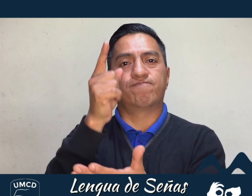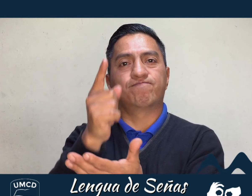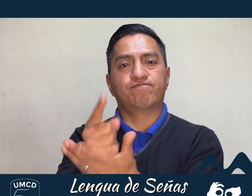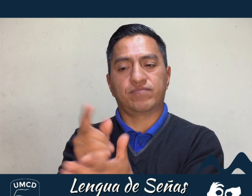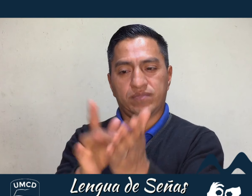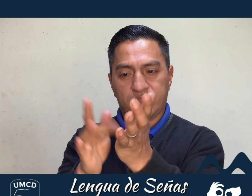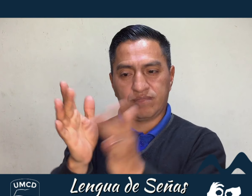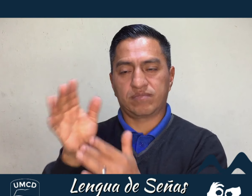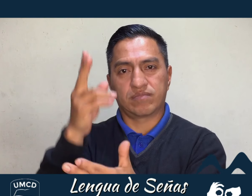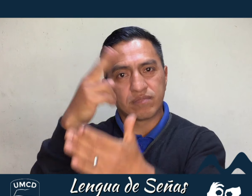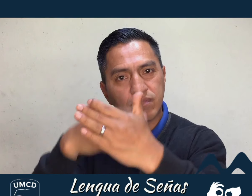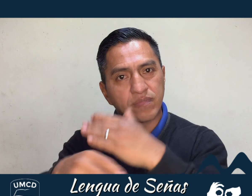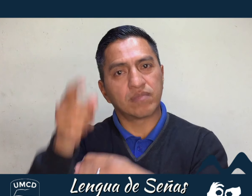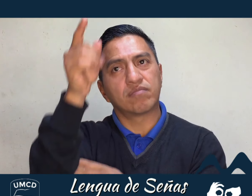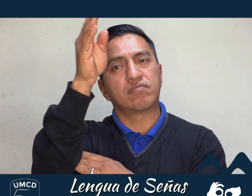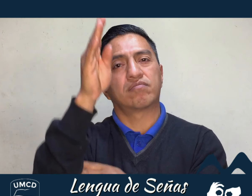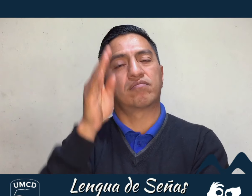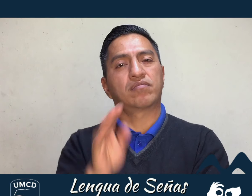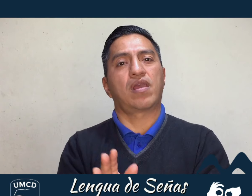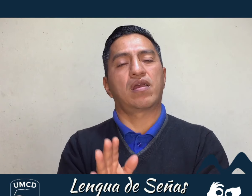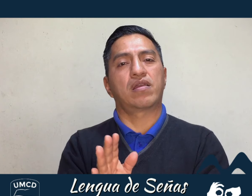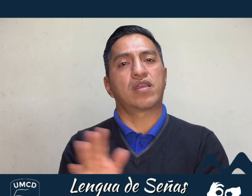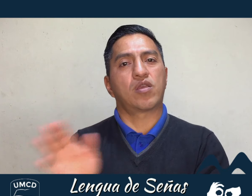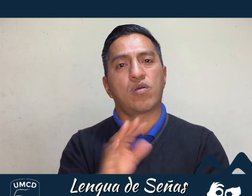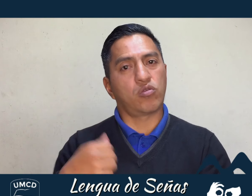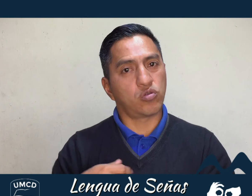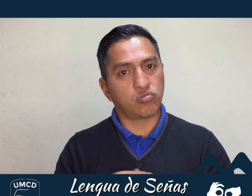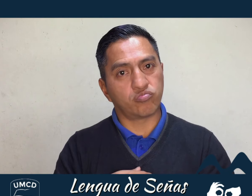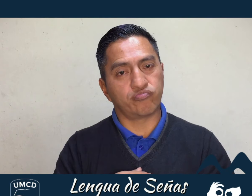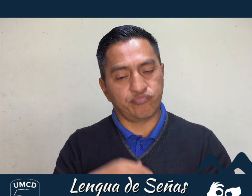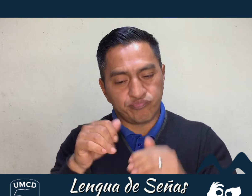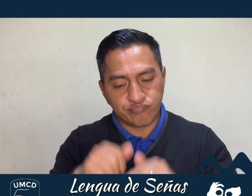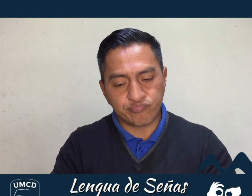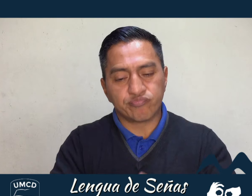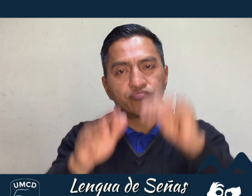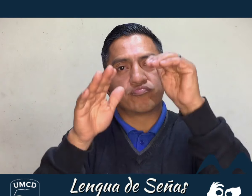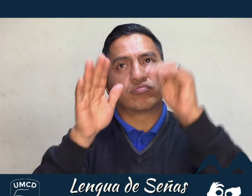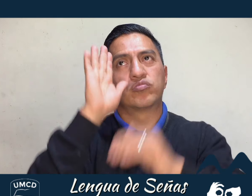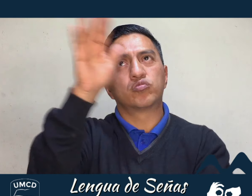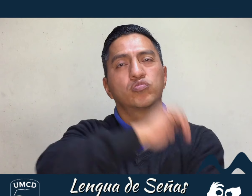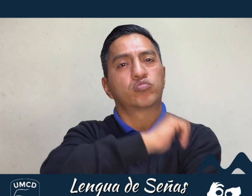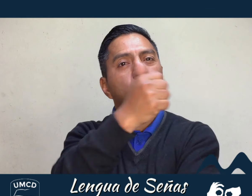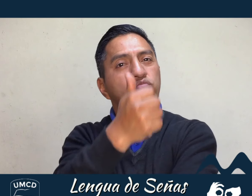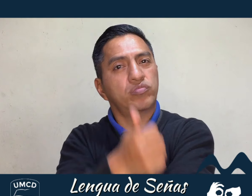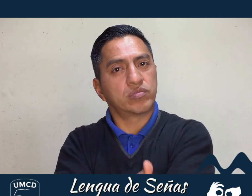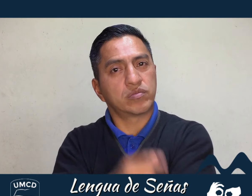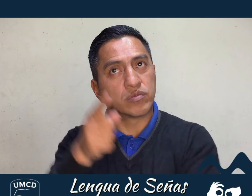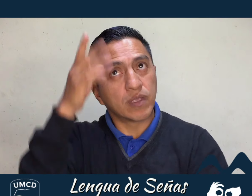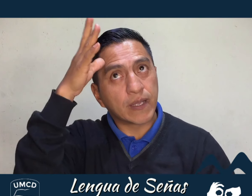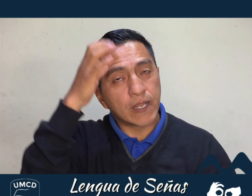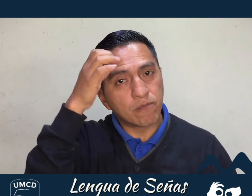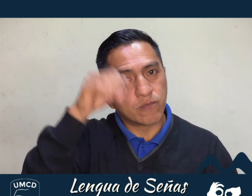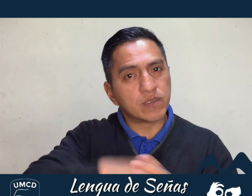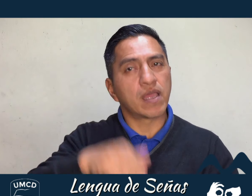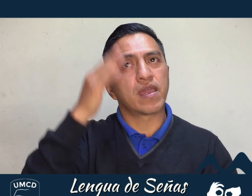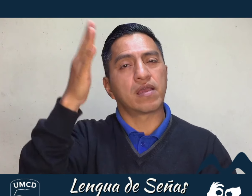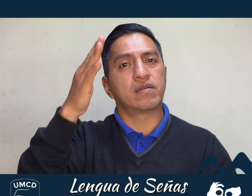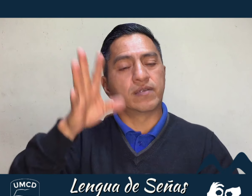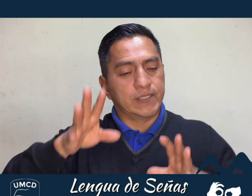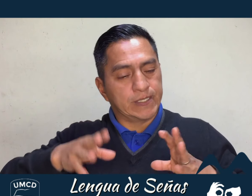Dios. Y así estamos en lo correcto cuando nos rendimos a la autoridad de Jesús, cuando creemos en Él